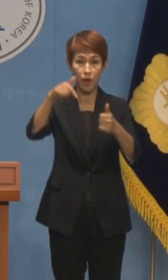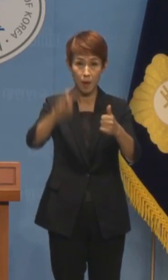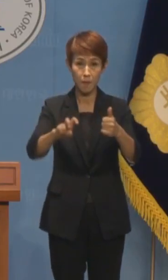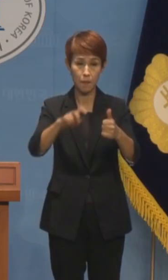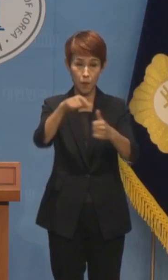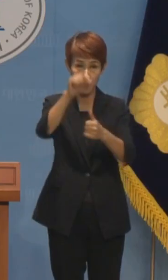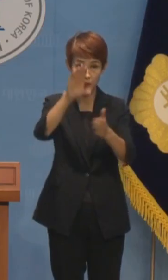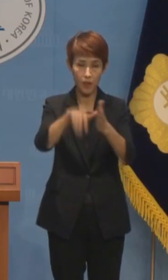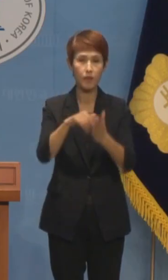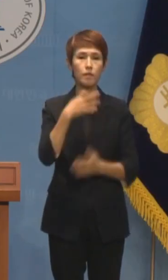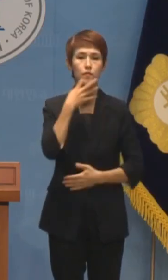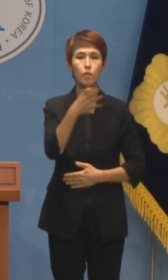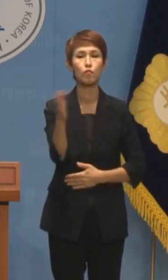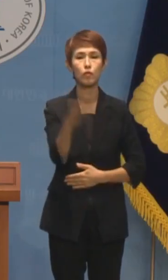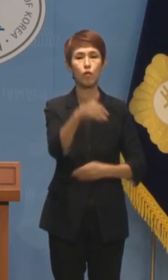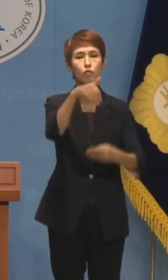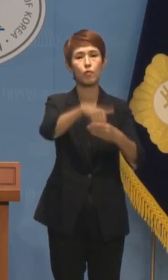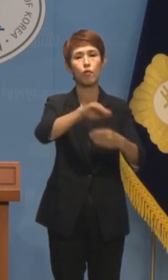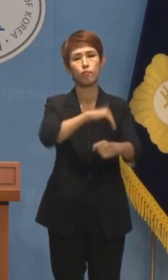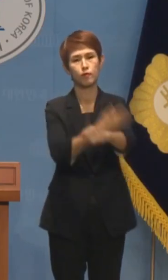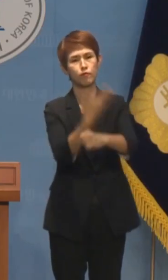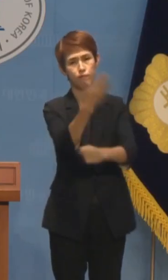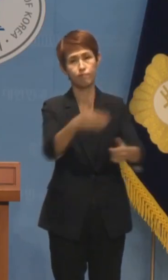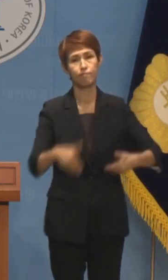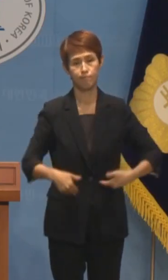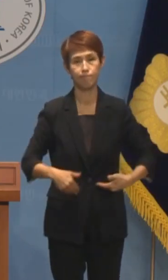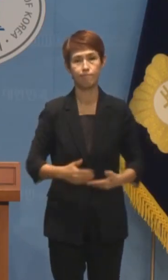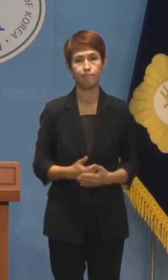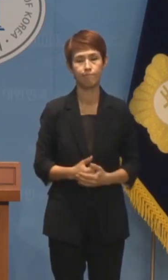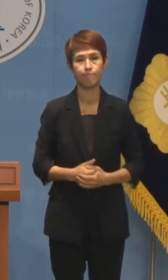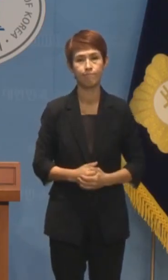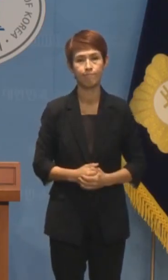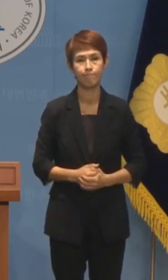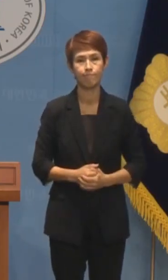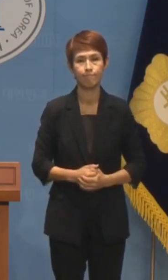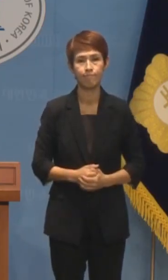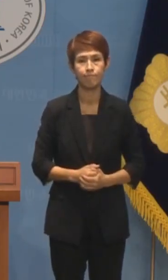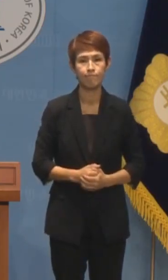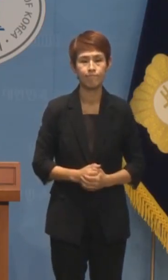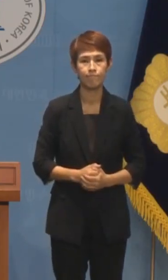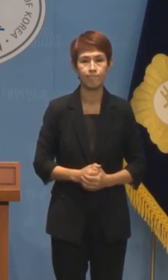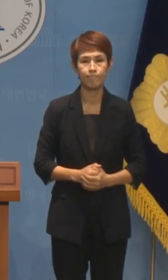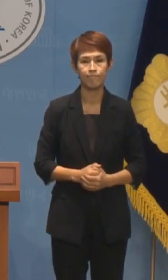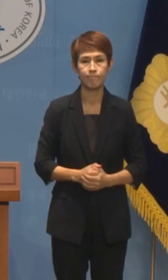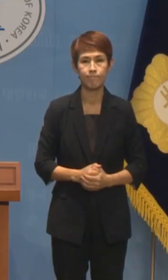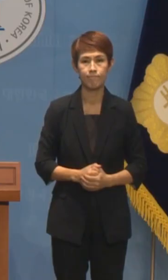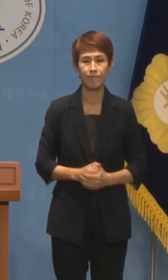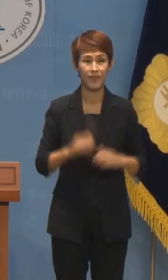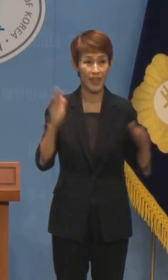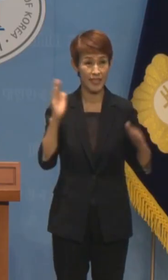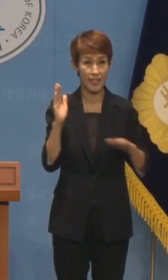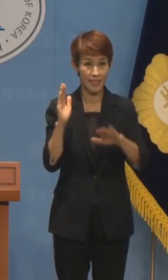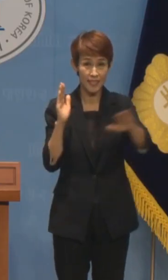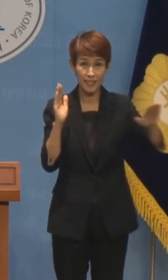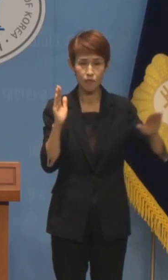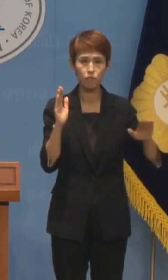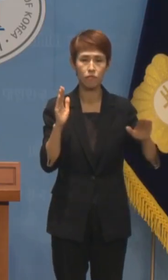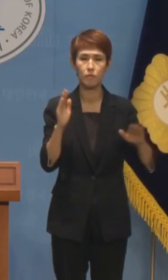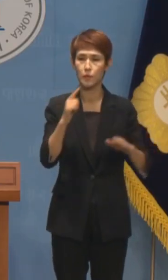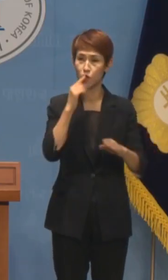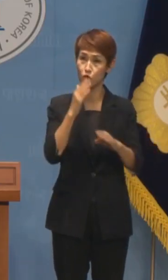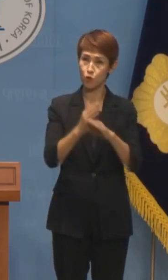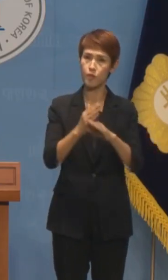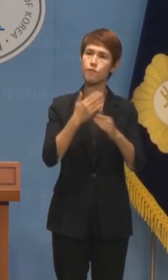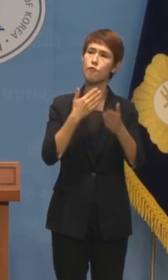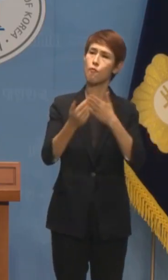만 14세부터 투표할 수 있도록 해야 한다고 판단합니다. 우리 학생들은 민주주의를